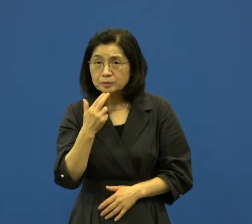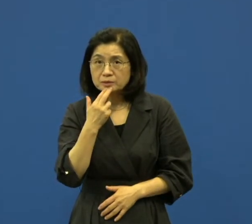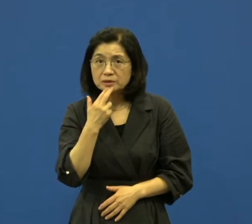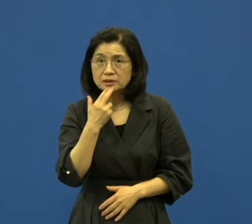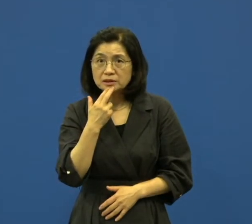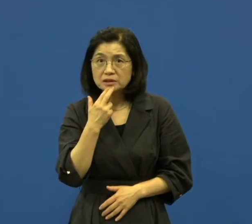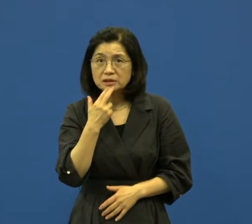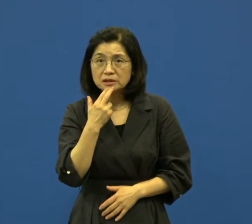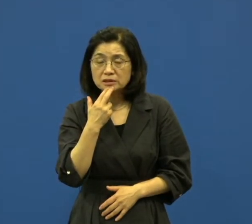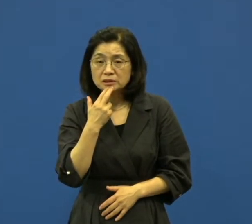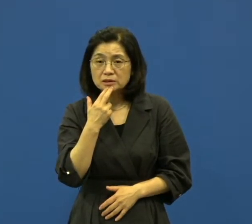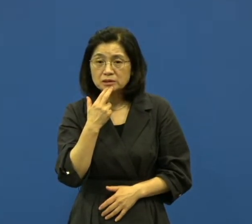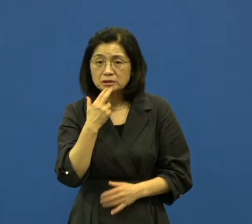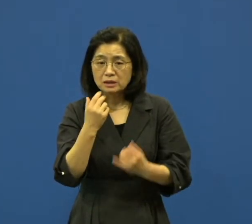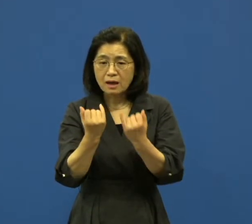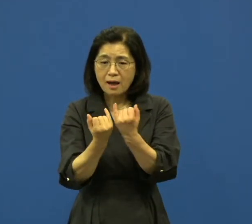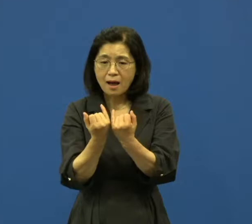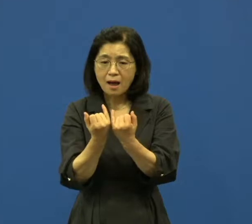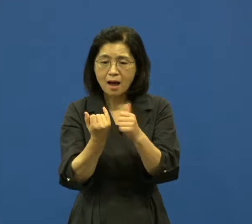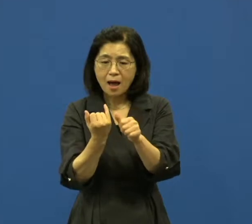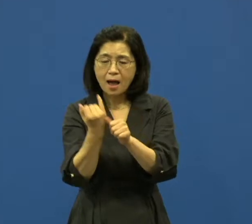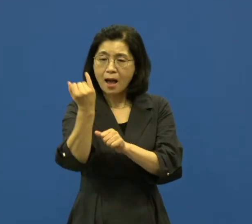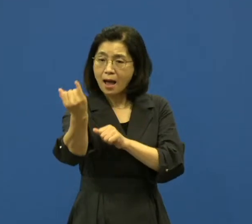차려주는 밥을 먹을 수 없습니다.